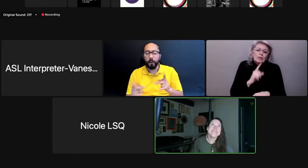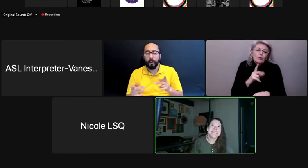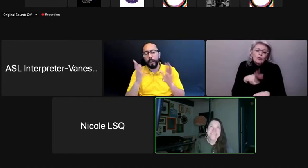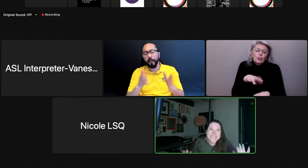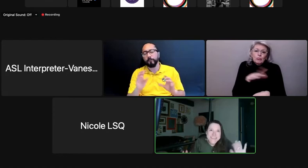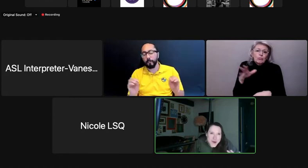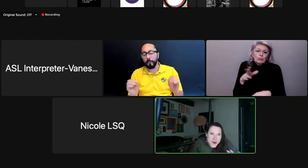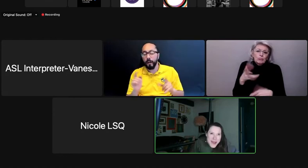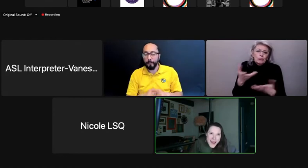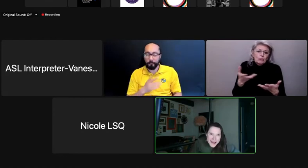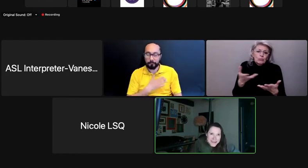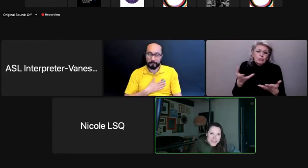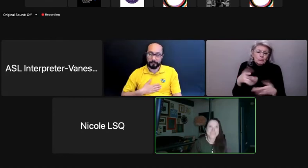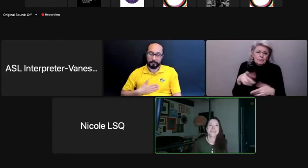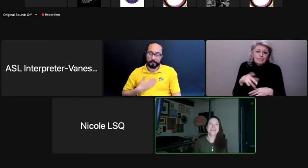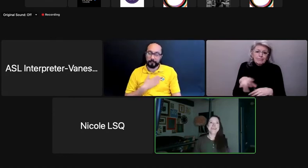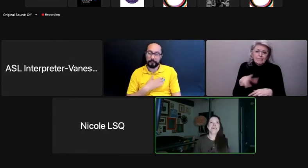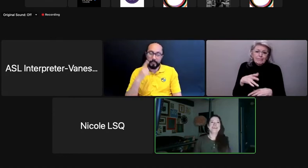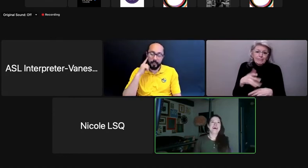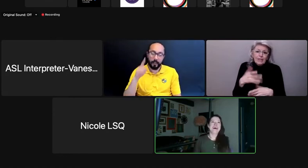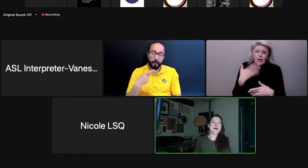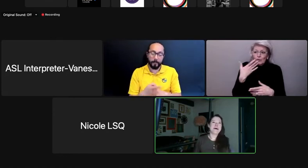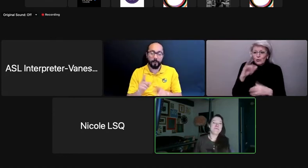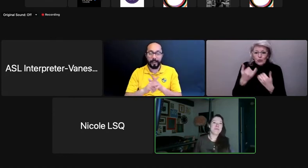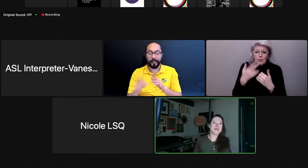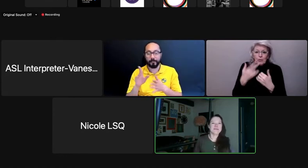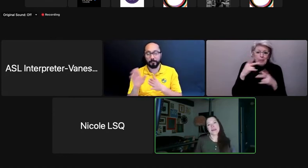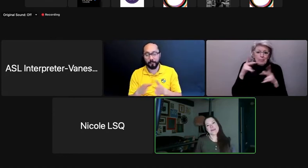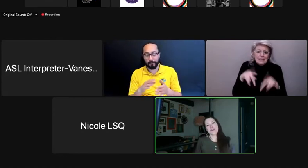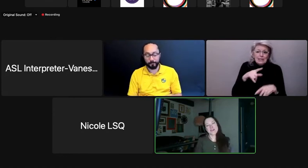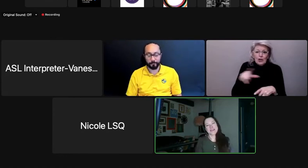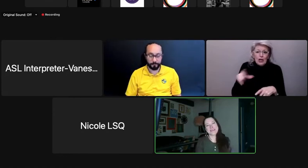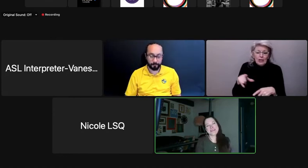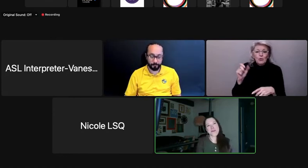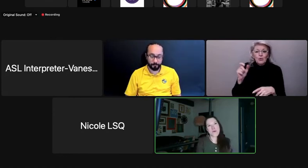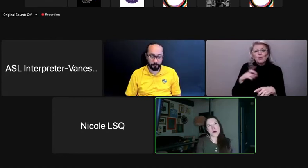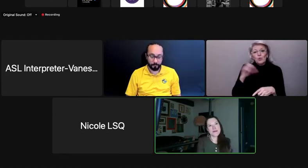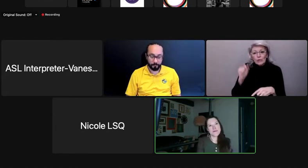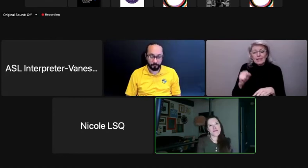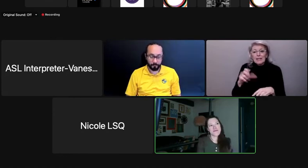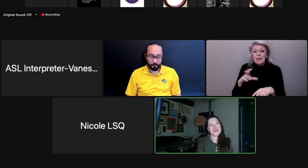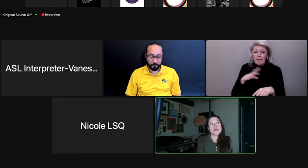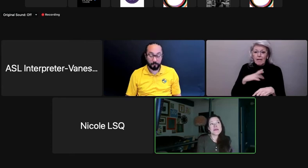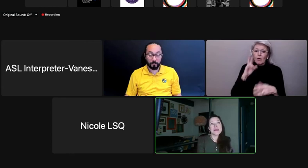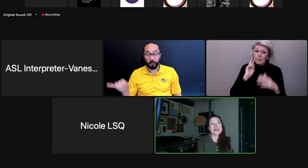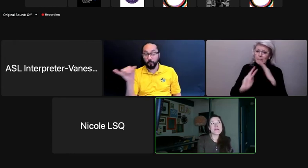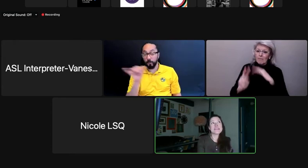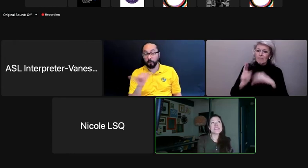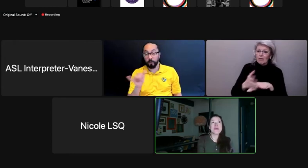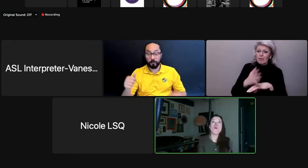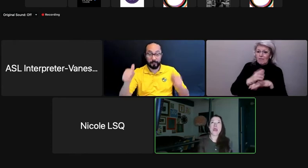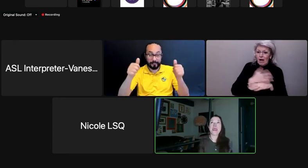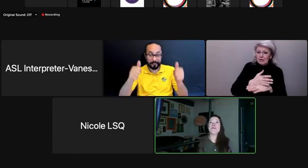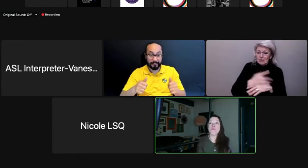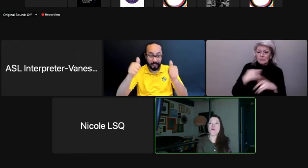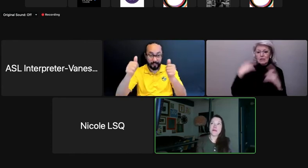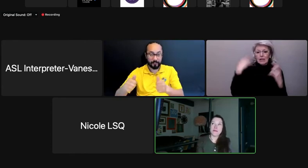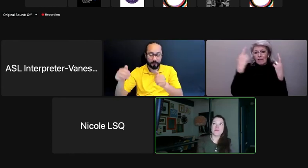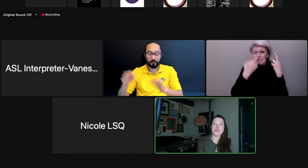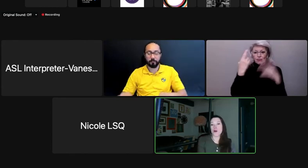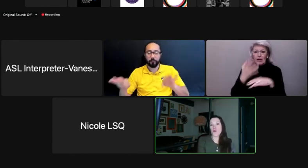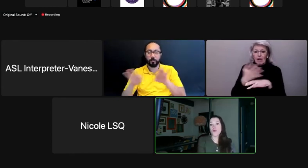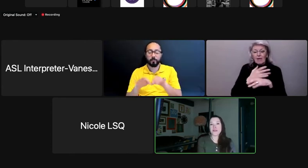belles personnes mais il y lieu de prévoir et de réfléchir à l'avance est-ce